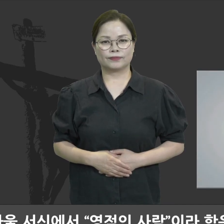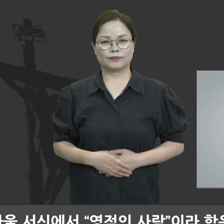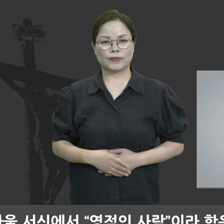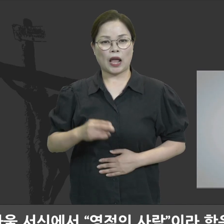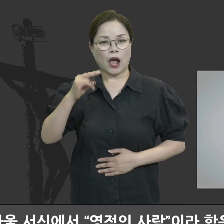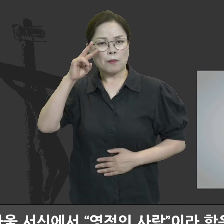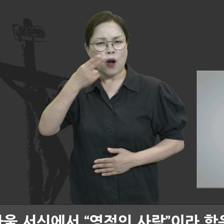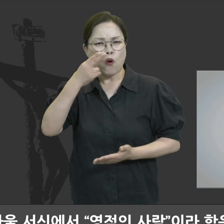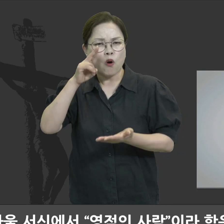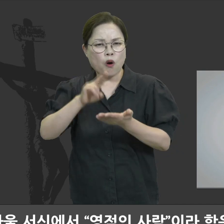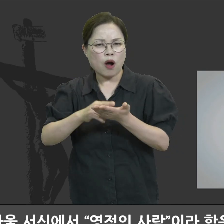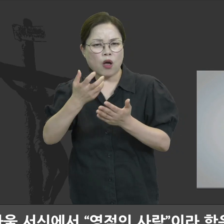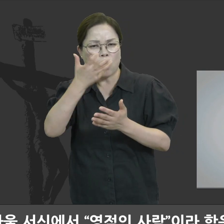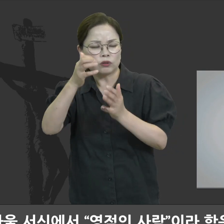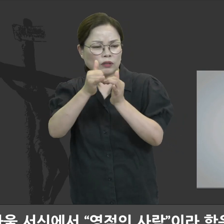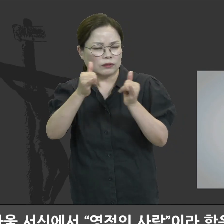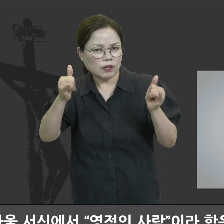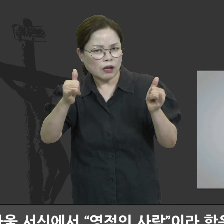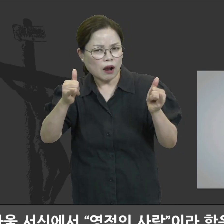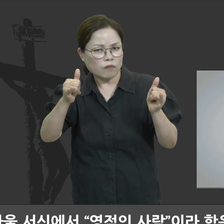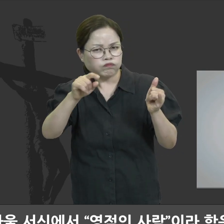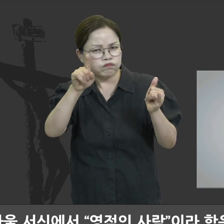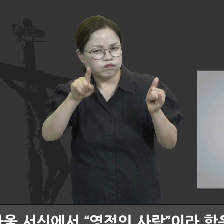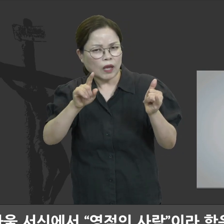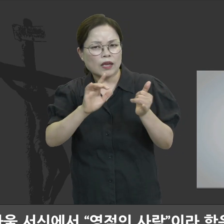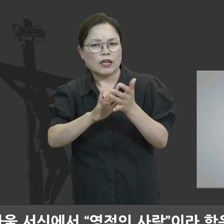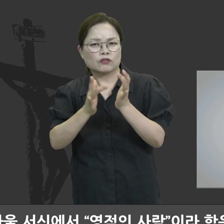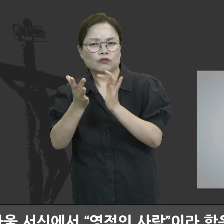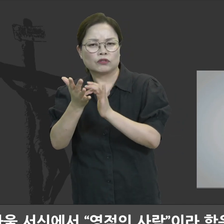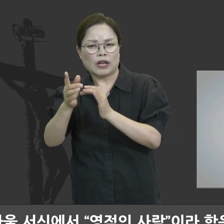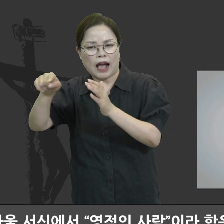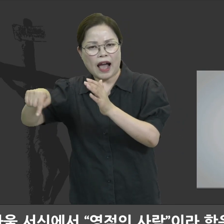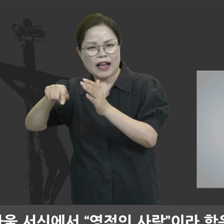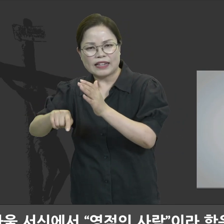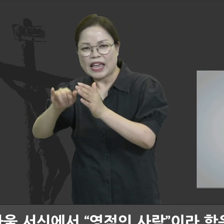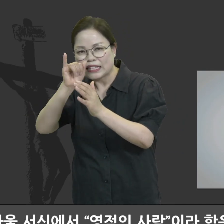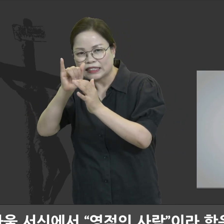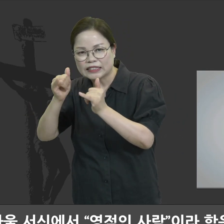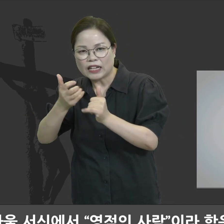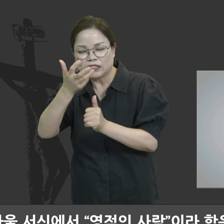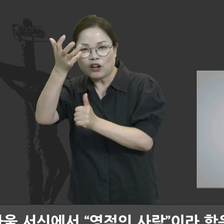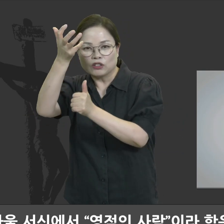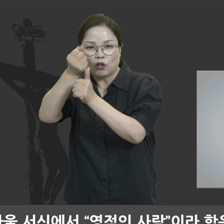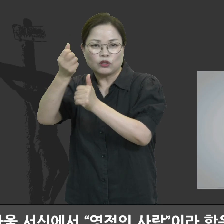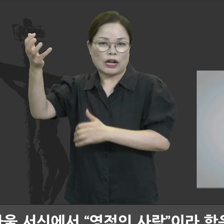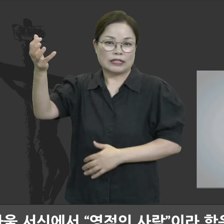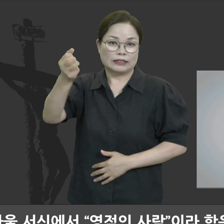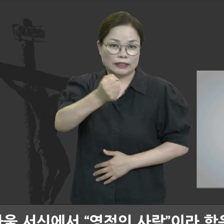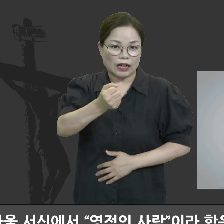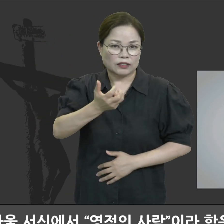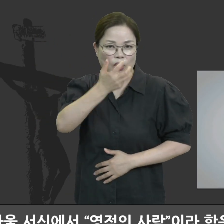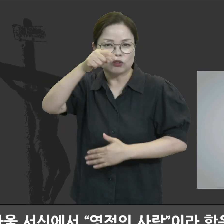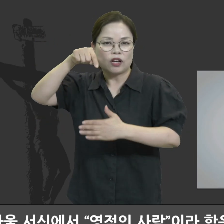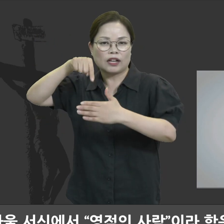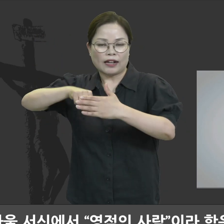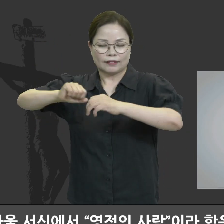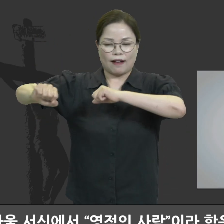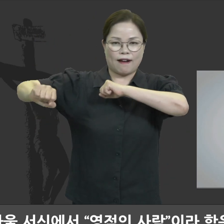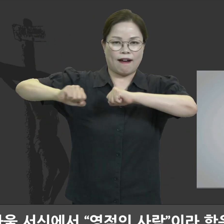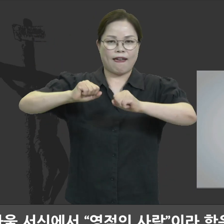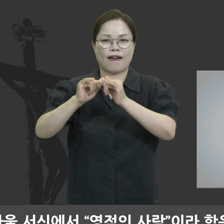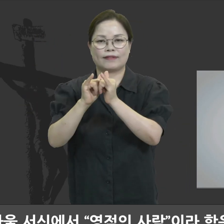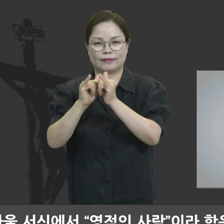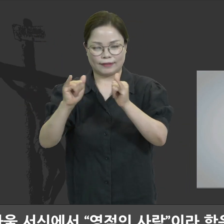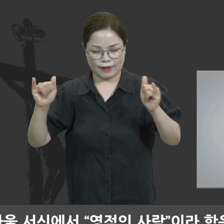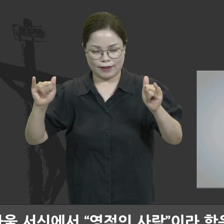바울 서신에서 영적인 사람이라 함은 그리스도 안에 있는 자, 성령을 소유한 자, 성령 안에서 행하는 자라